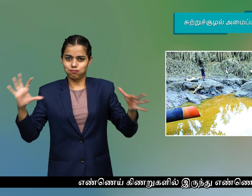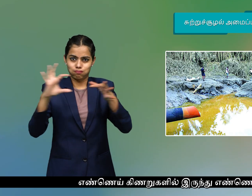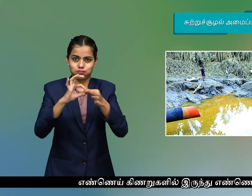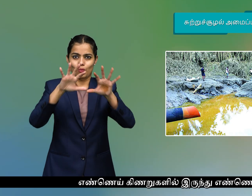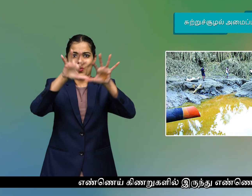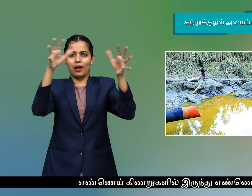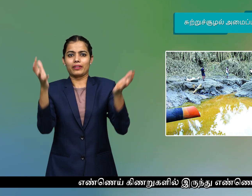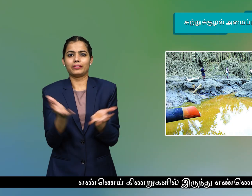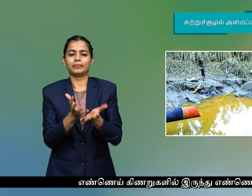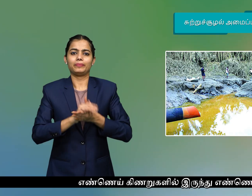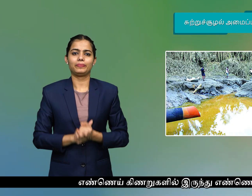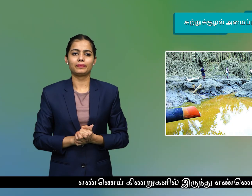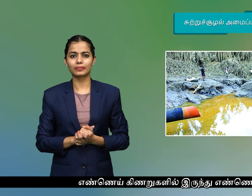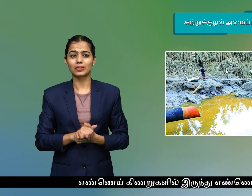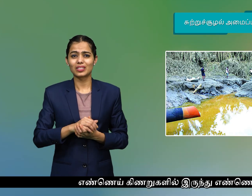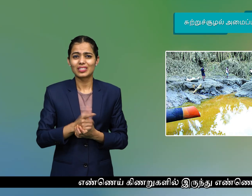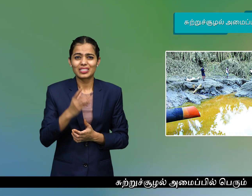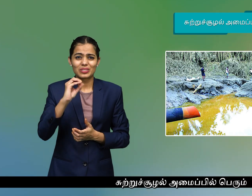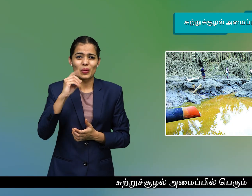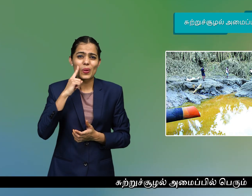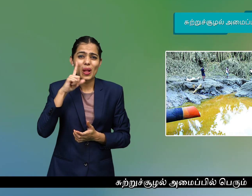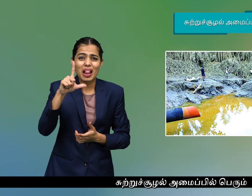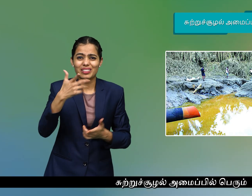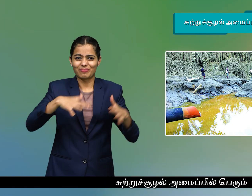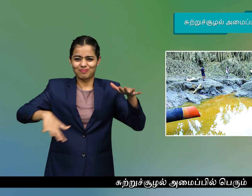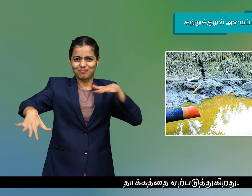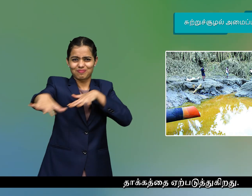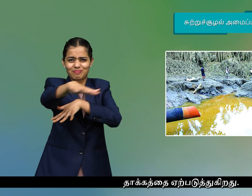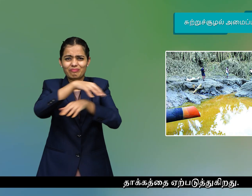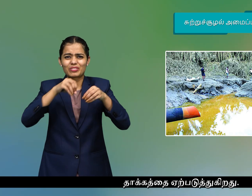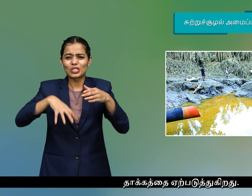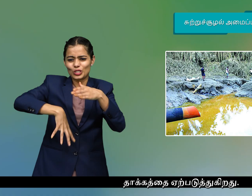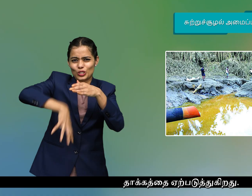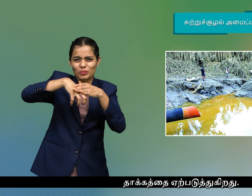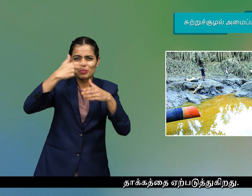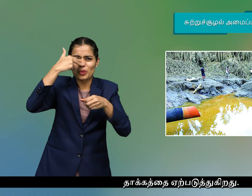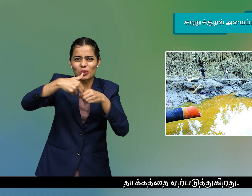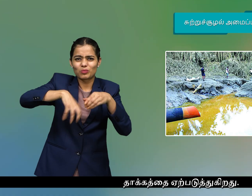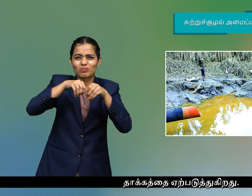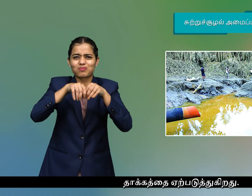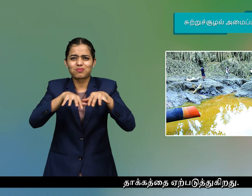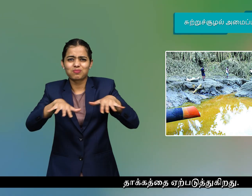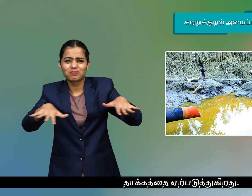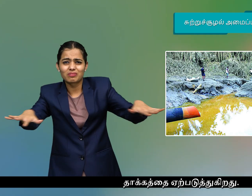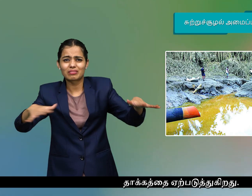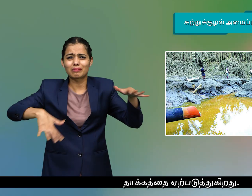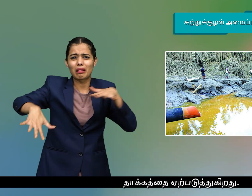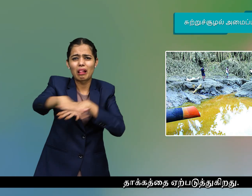எண்ணெய் கிணறுகளிலிருந்து எண்ணெய் கசிவு சுற்றுச்சூழல் அமைப்பில் பெரும் தாக்கத்தை ஏற்படுத்தியது.